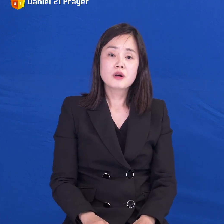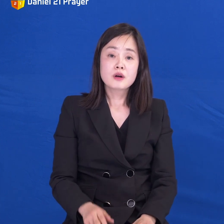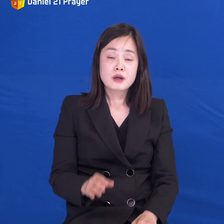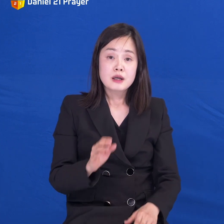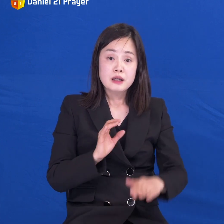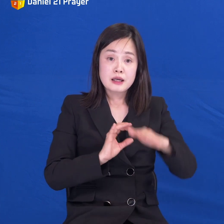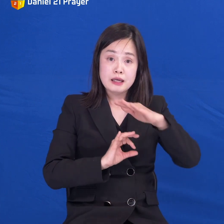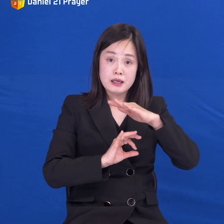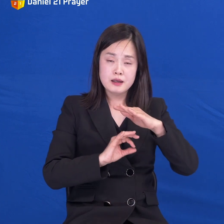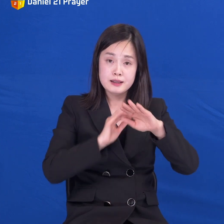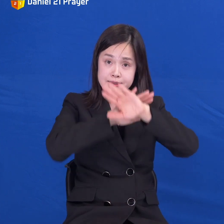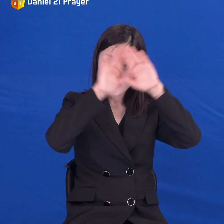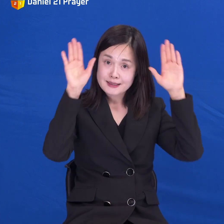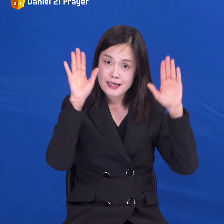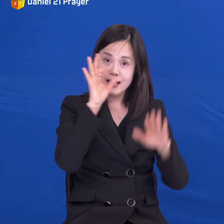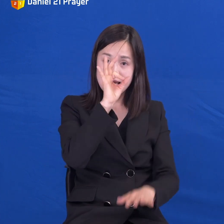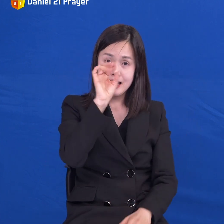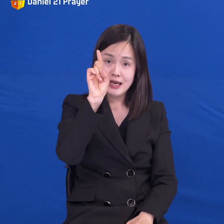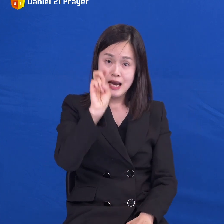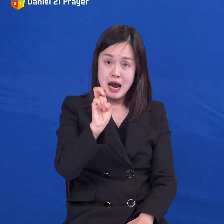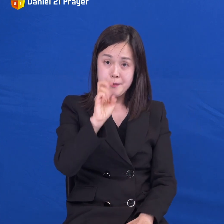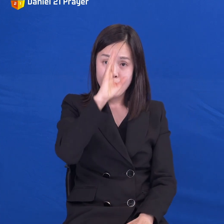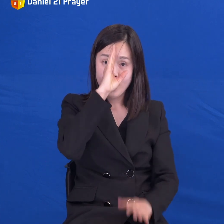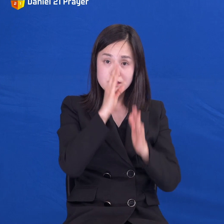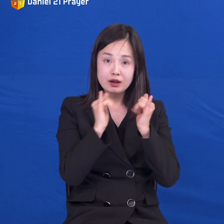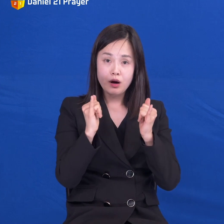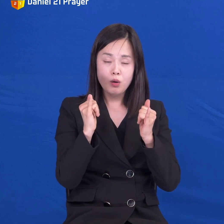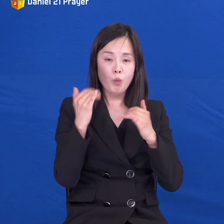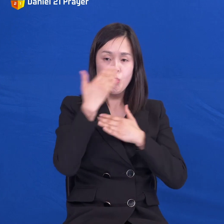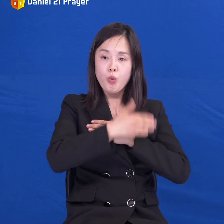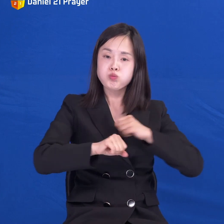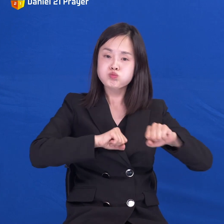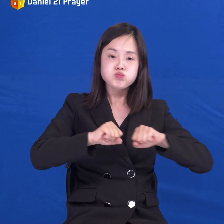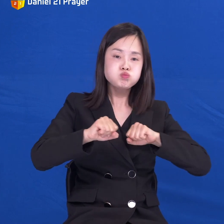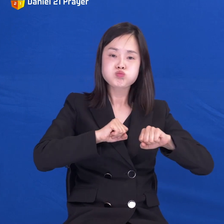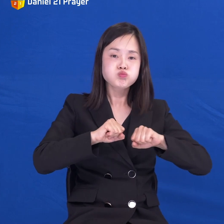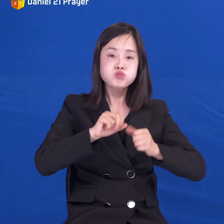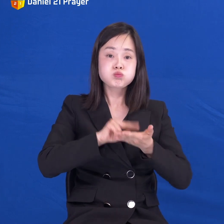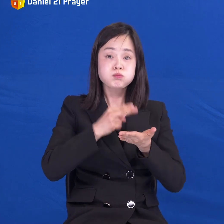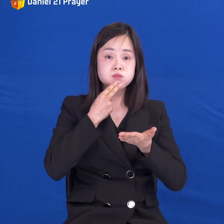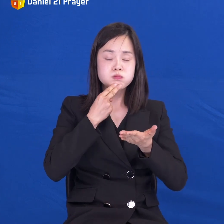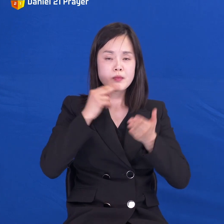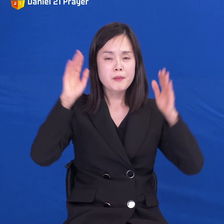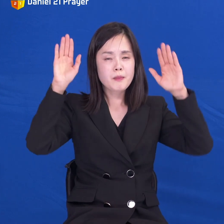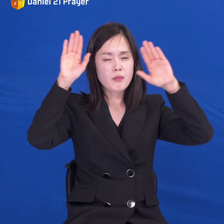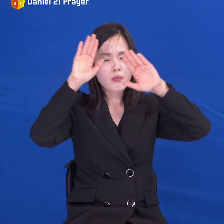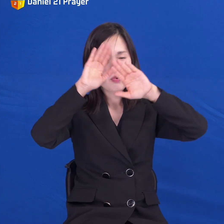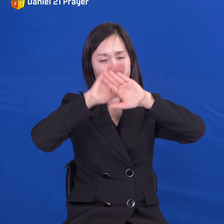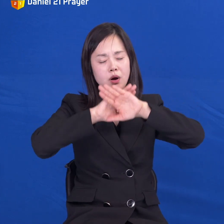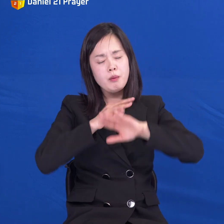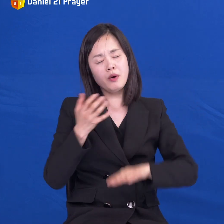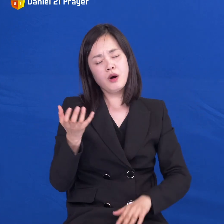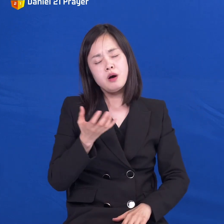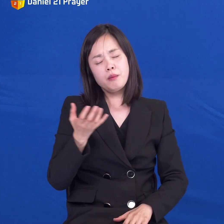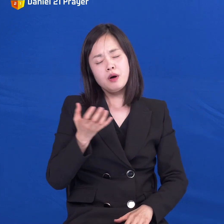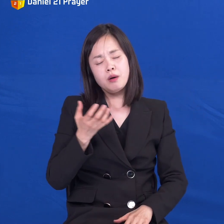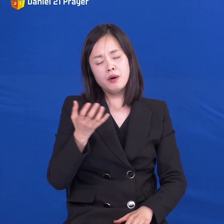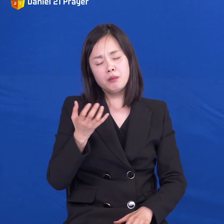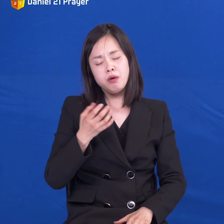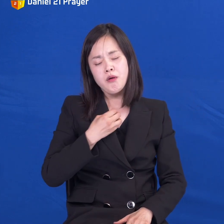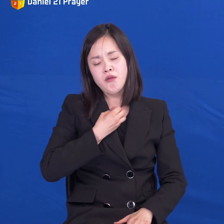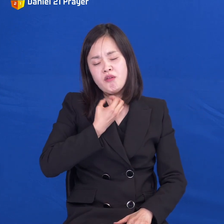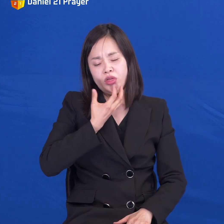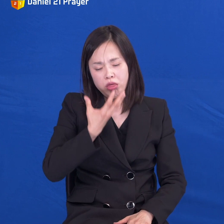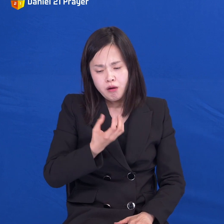멀쩡합니다. 그런데 밤이 되면 토합니다. 죽어나갑니다. 그 죽음을 보니까 나도 모르게 내